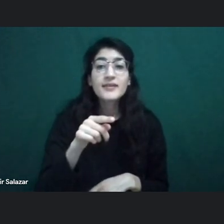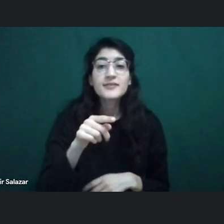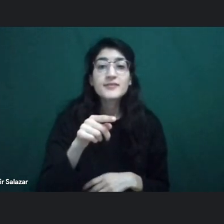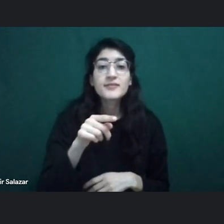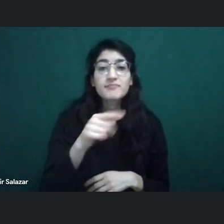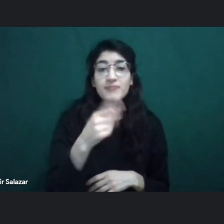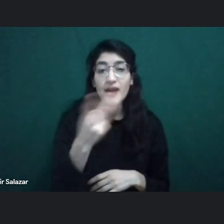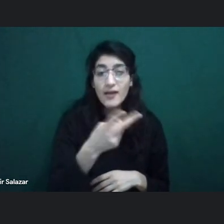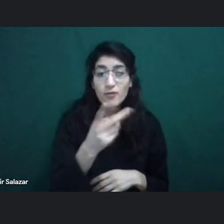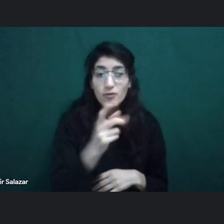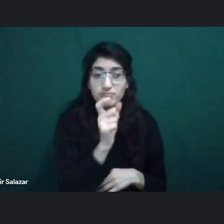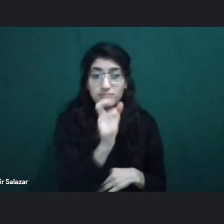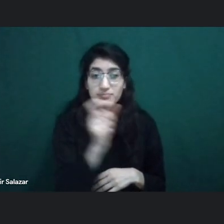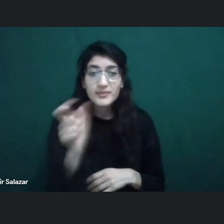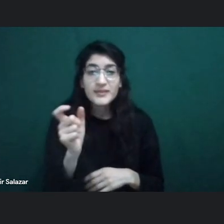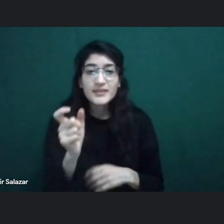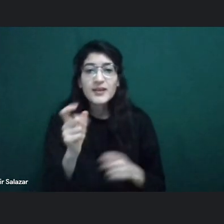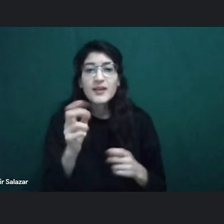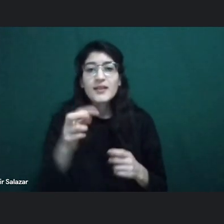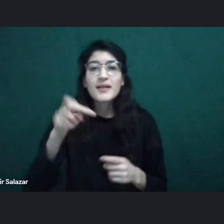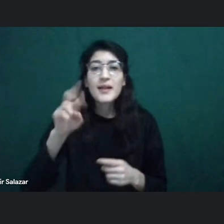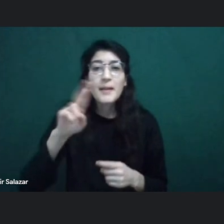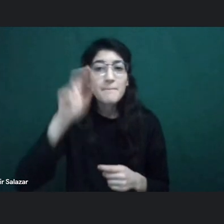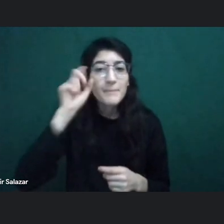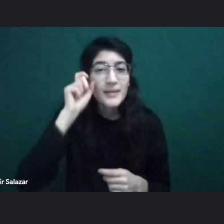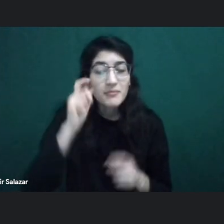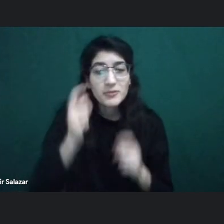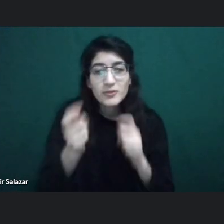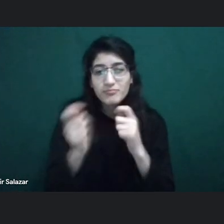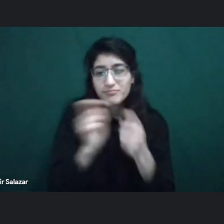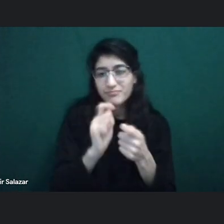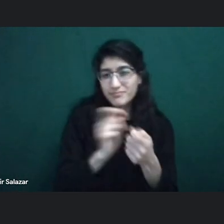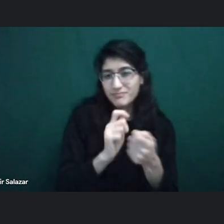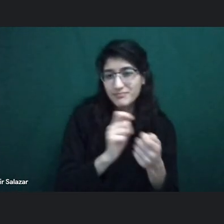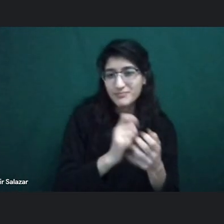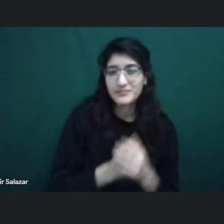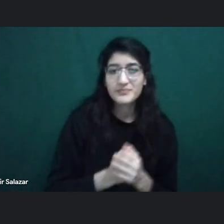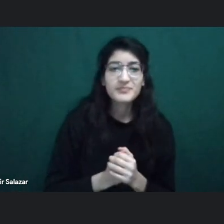Distance Learning Programs. ¿Ahí cómo está learning?